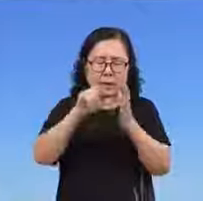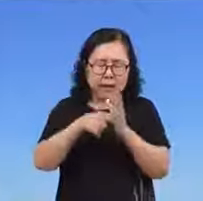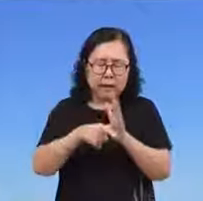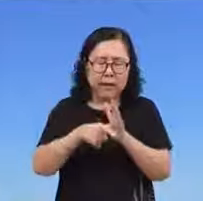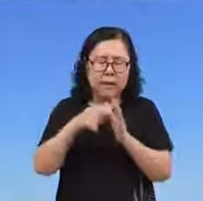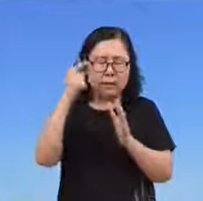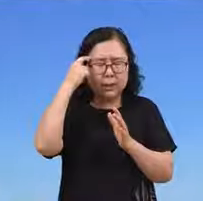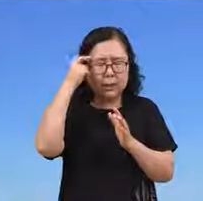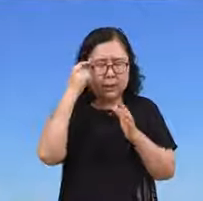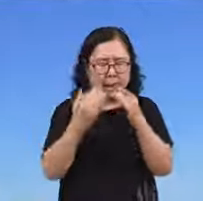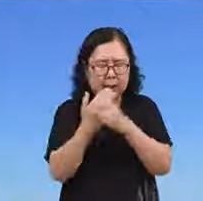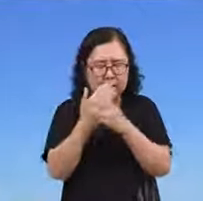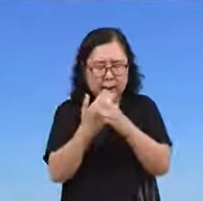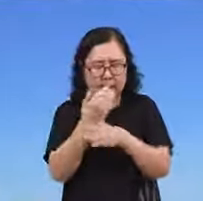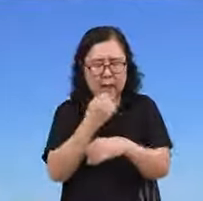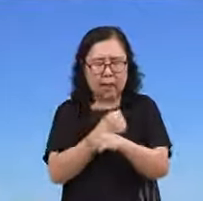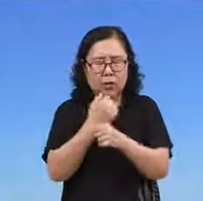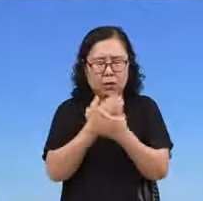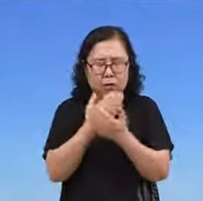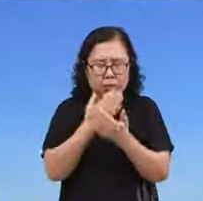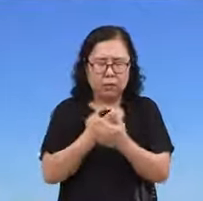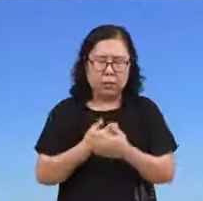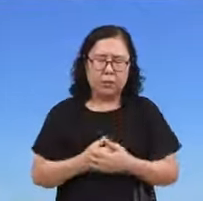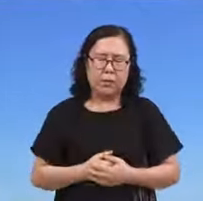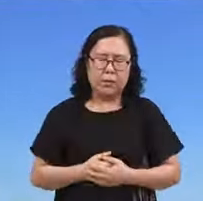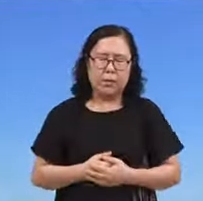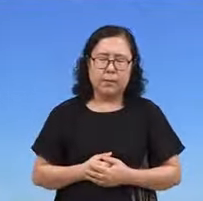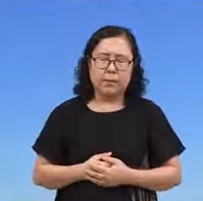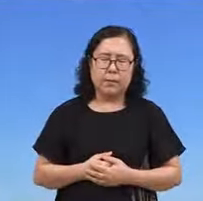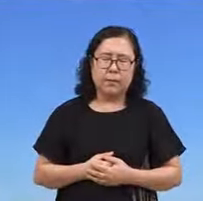과거의 시간들이 다 기억나게 하여 주시옵소서.